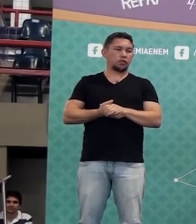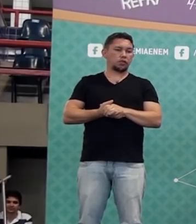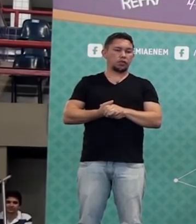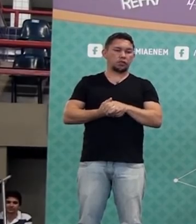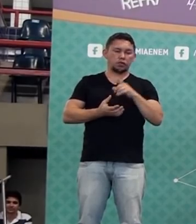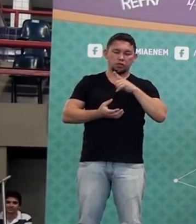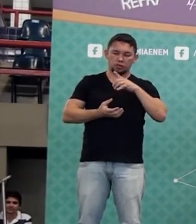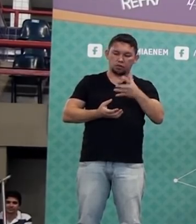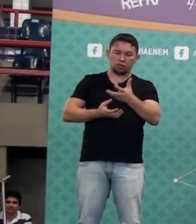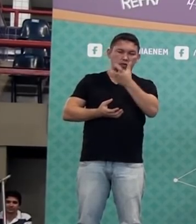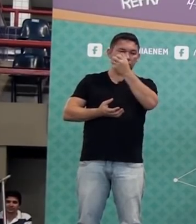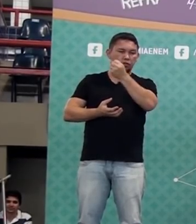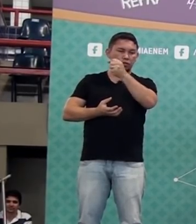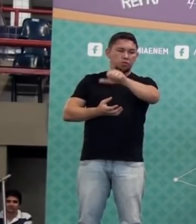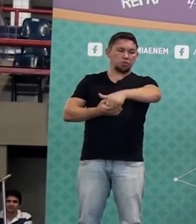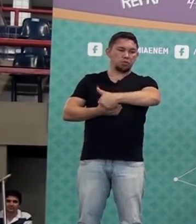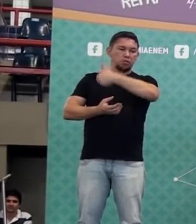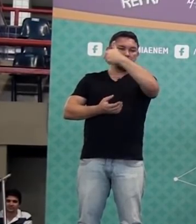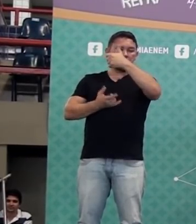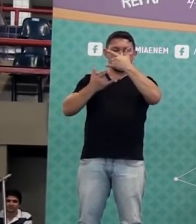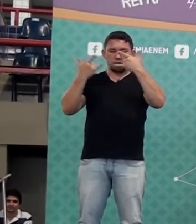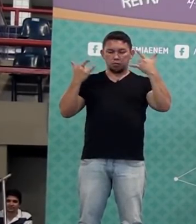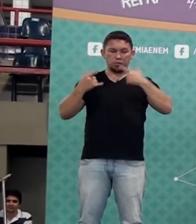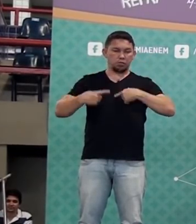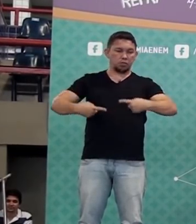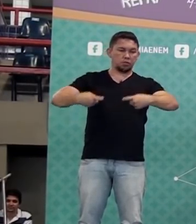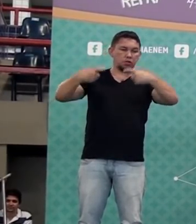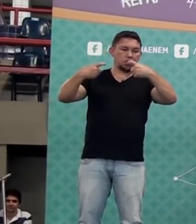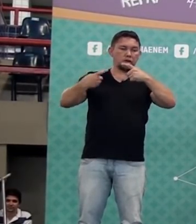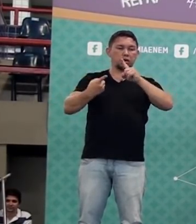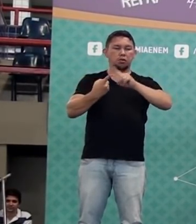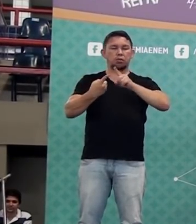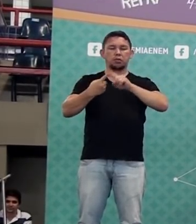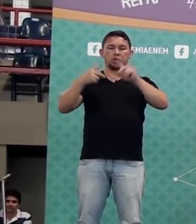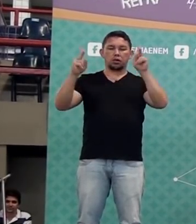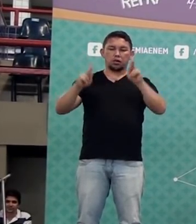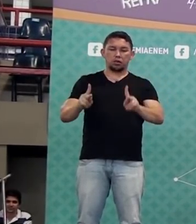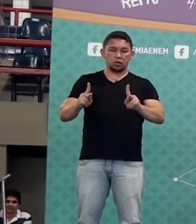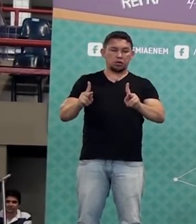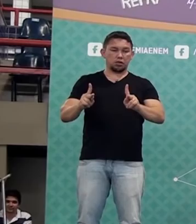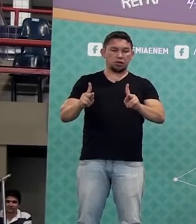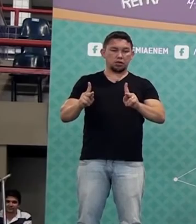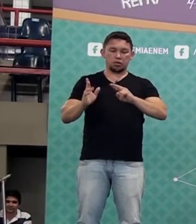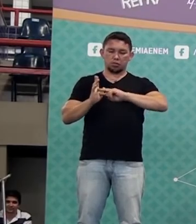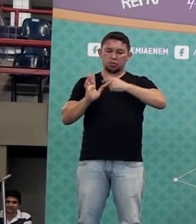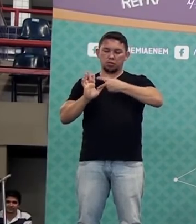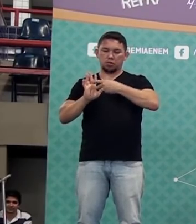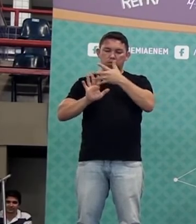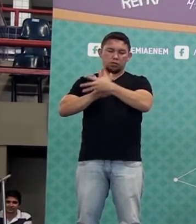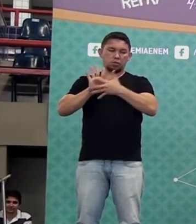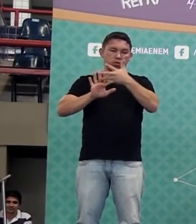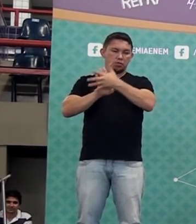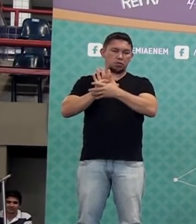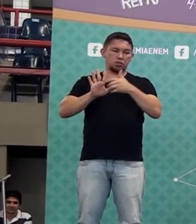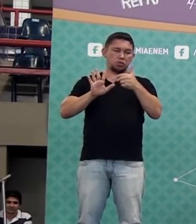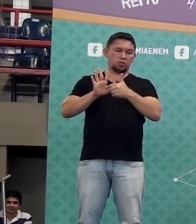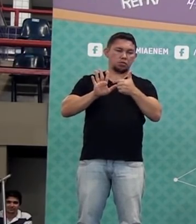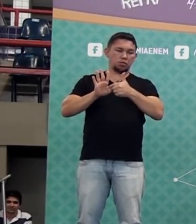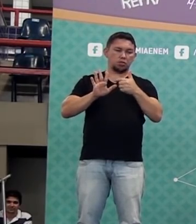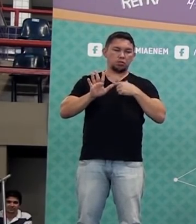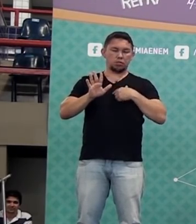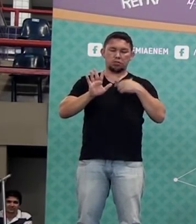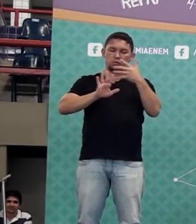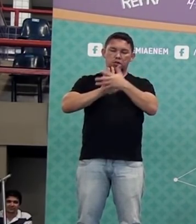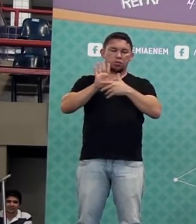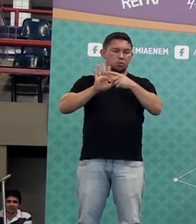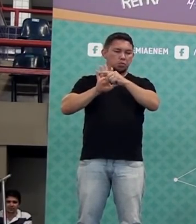foi salvar o capitalismo, tanto na guerra quanto na paz. A sua tarefa é interpretar esse texto do Hobsbawm, esse fragmento do